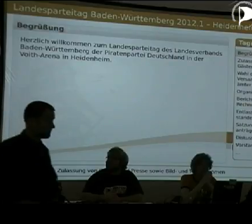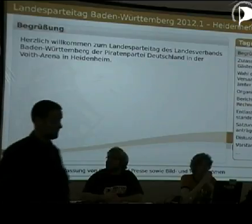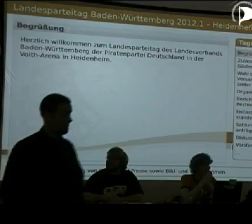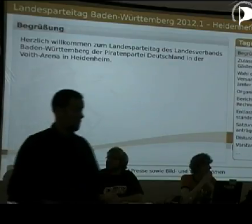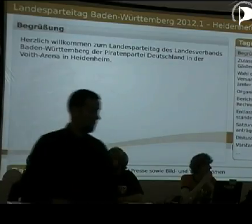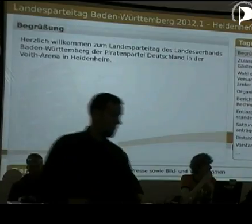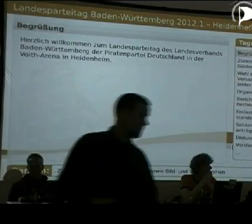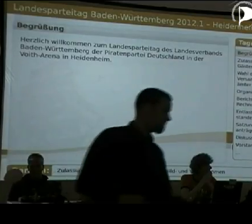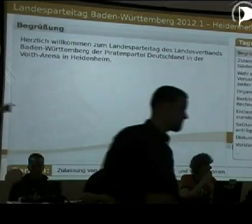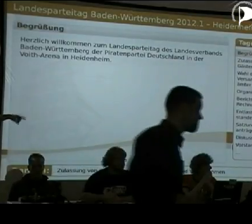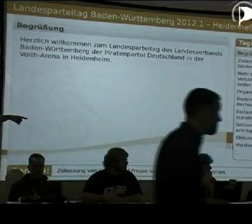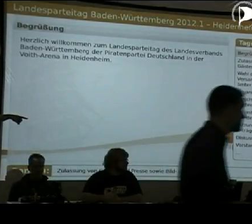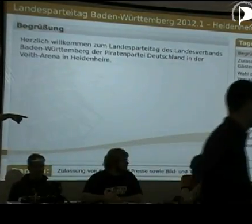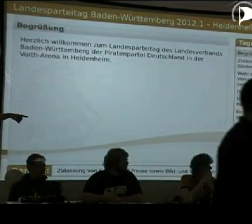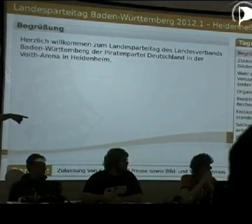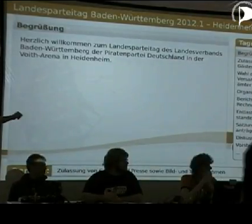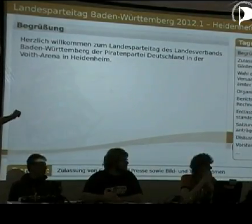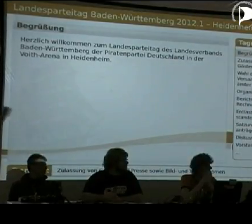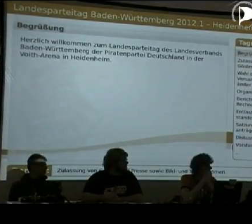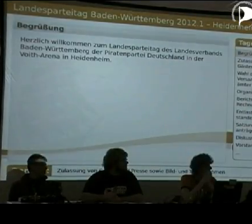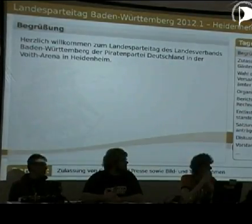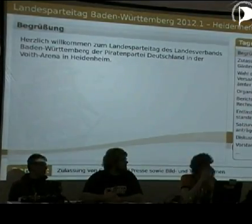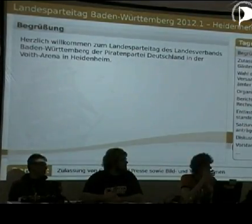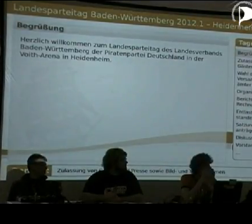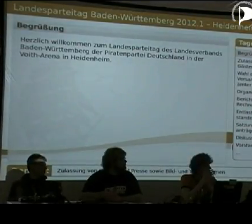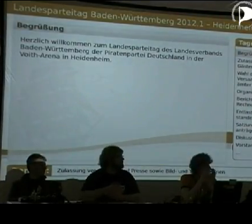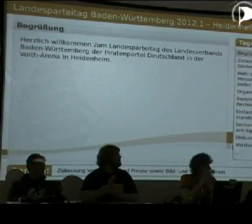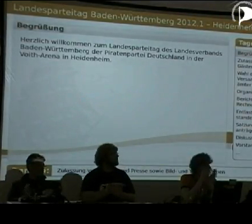teilen die sperre sprache dolmetscher